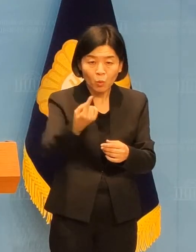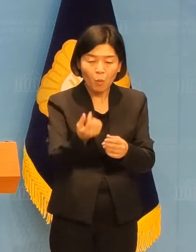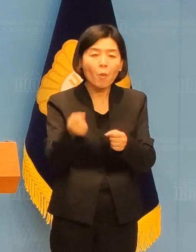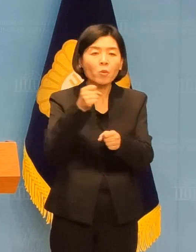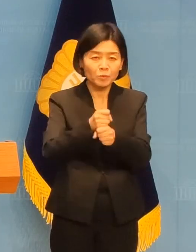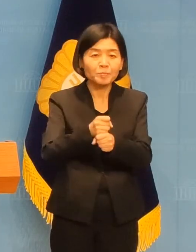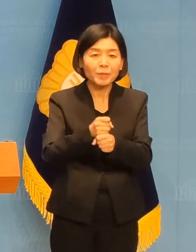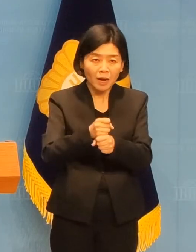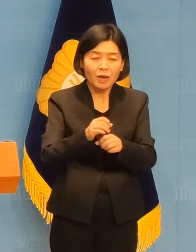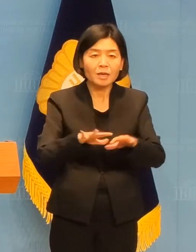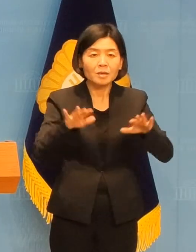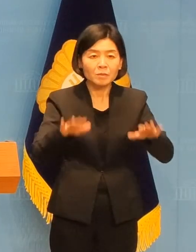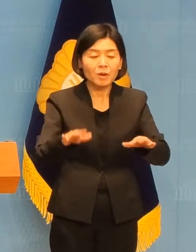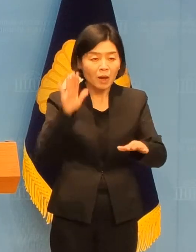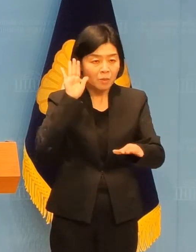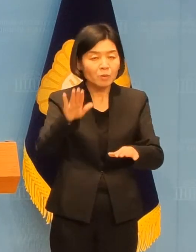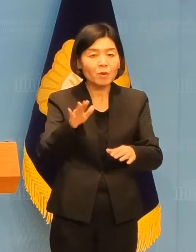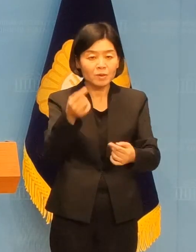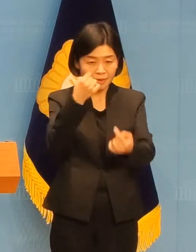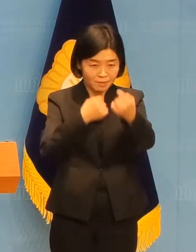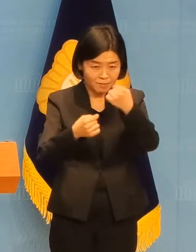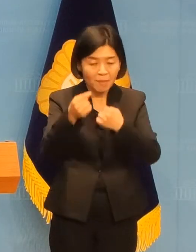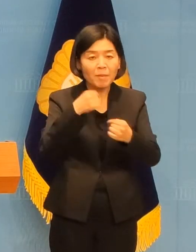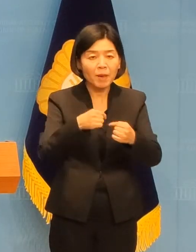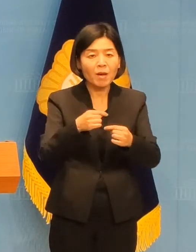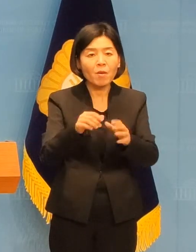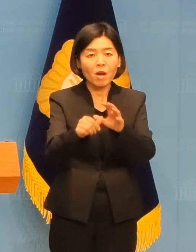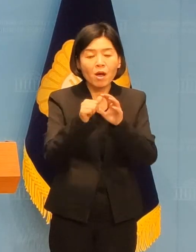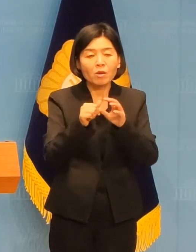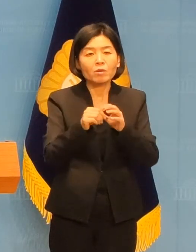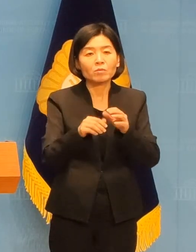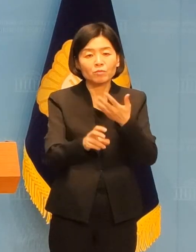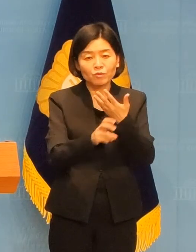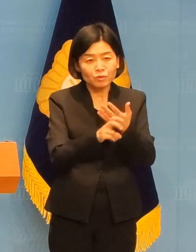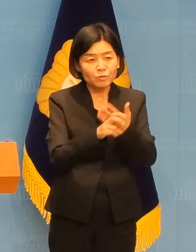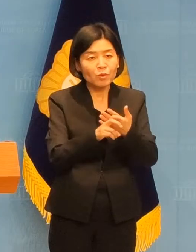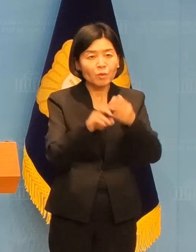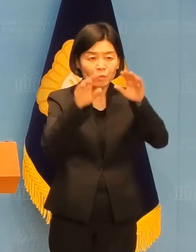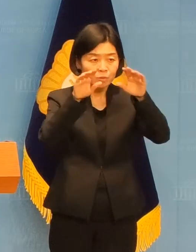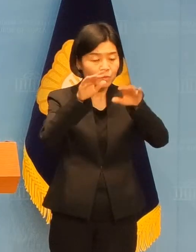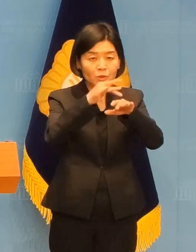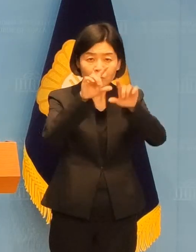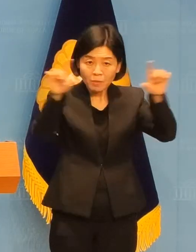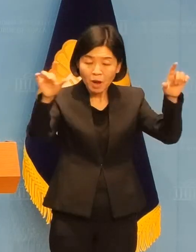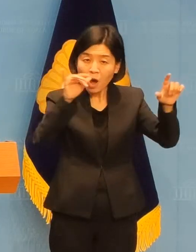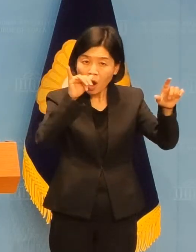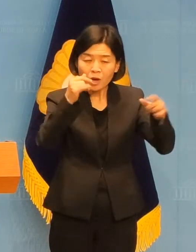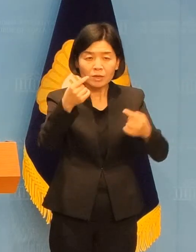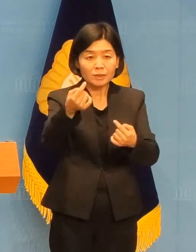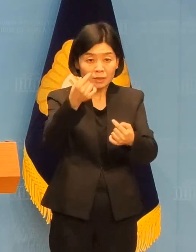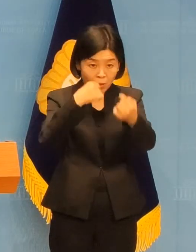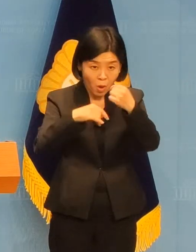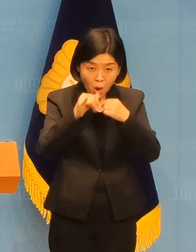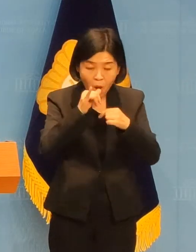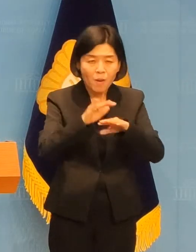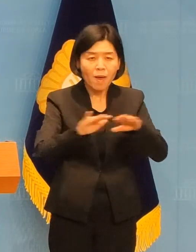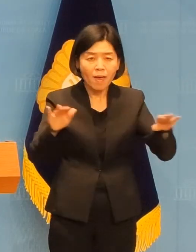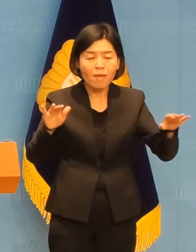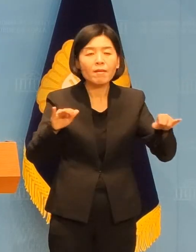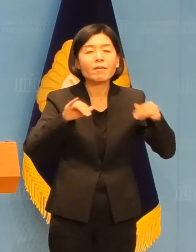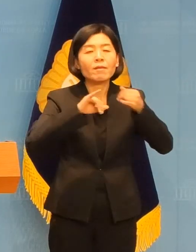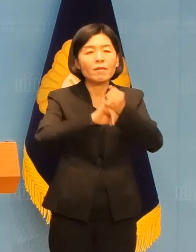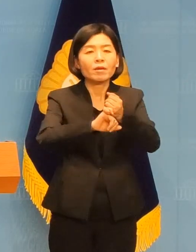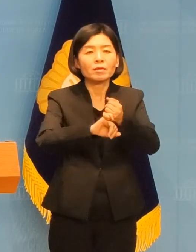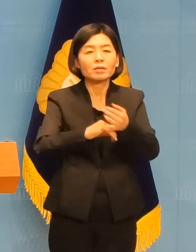앞으로는 안전신문고와 민주파스토 제보를 적극적으로 활용하여 불법 현수막에 대해 신고 조치가 이루어질 수 있도록 많은